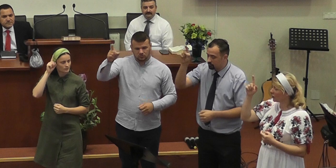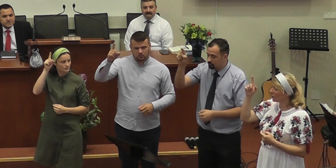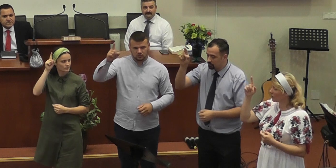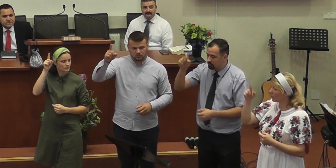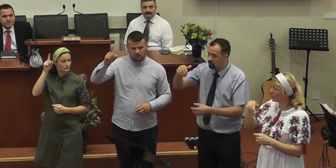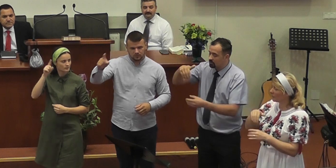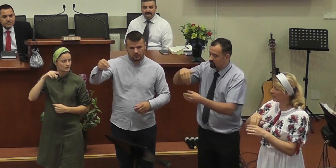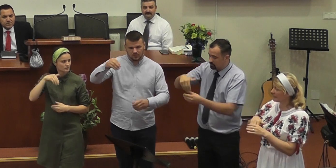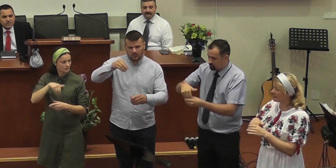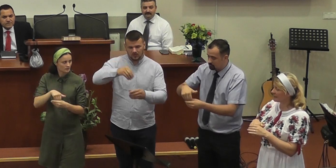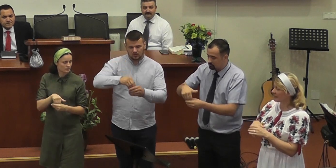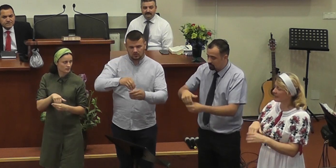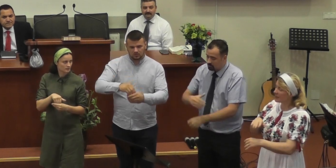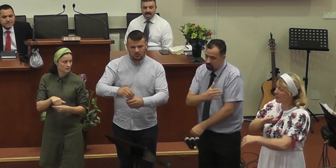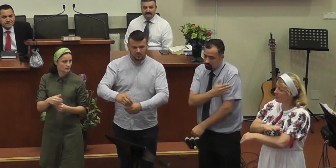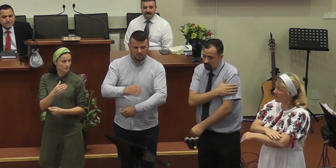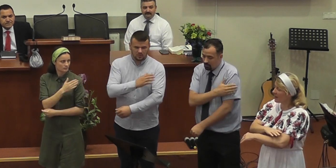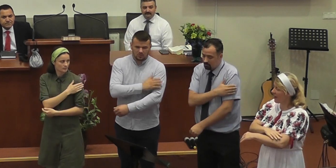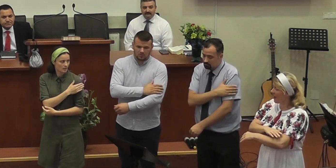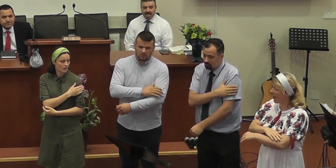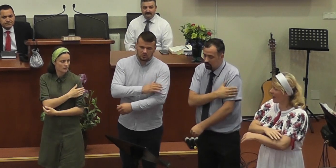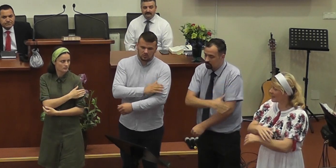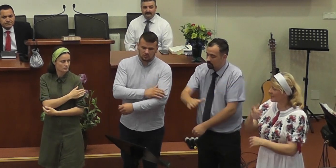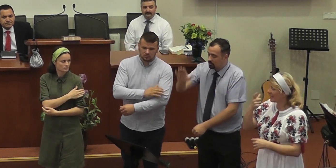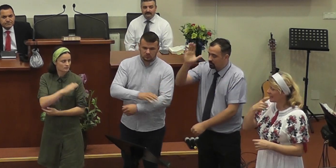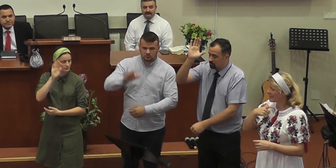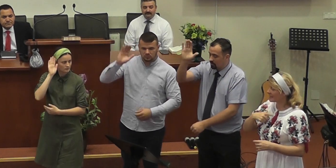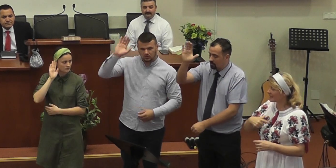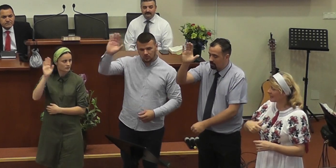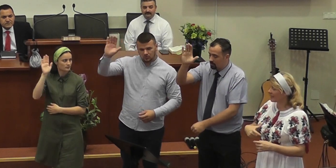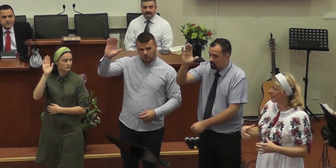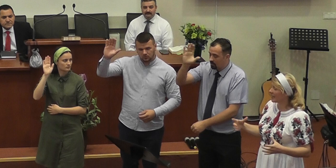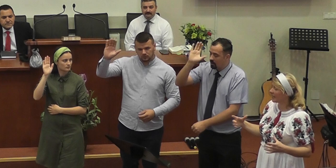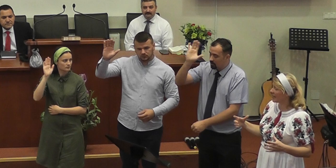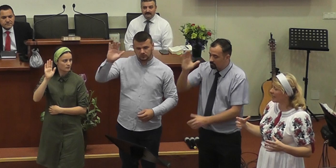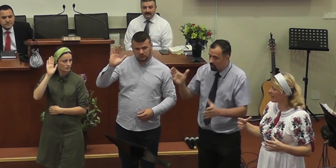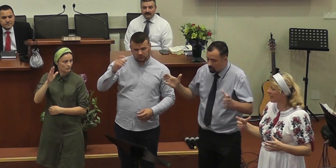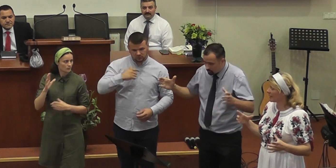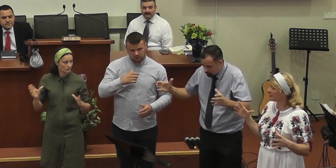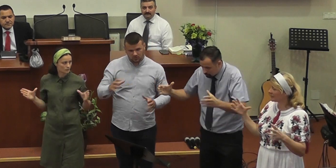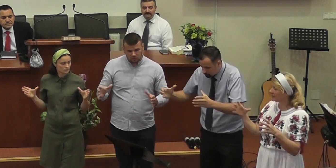tu în brațe să-l cuprinți.